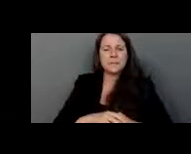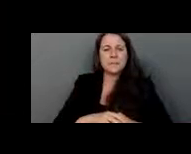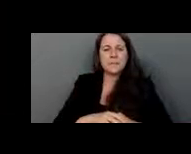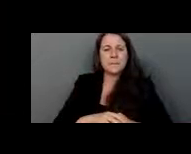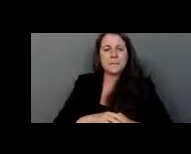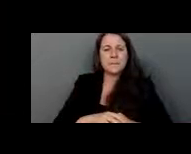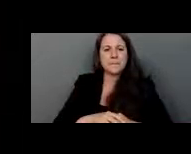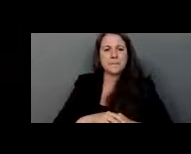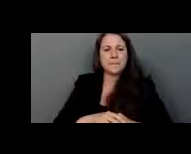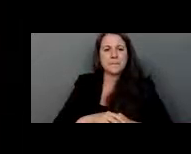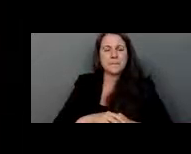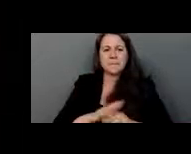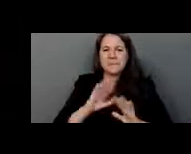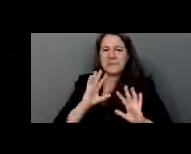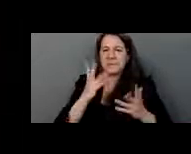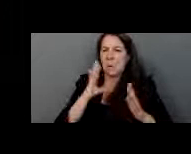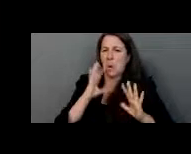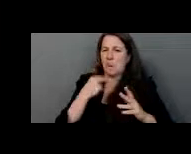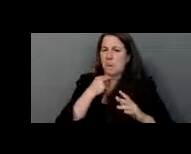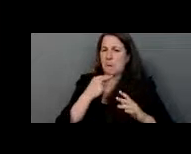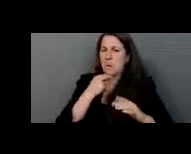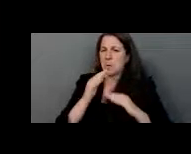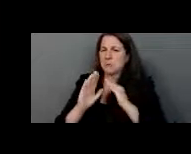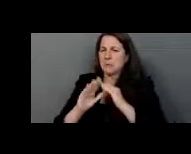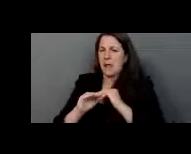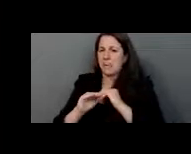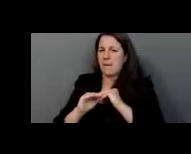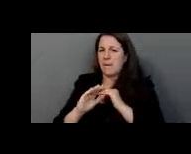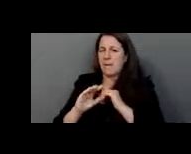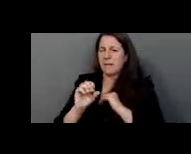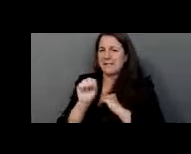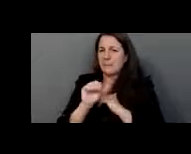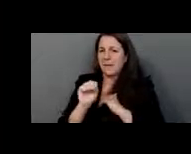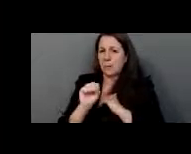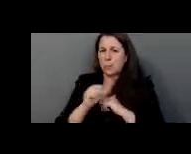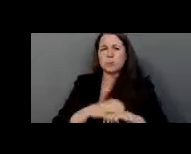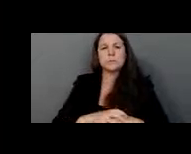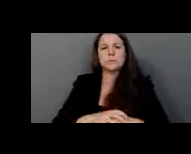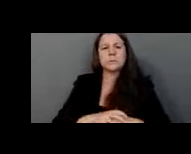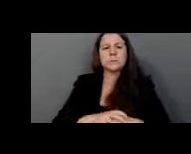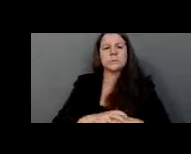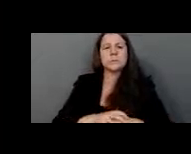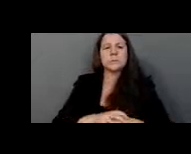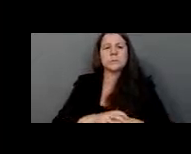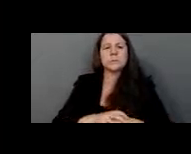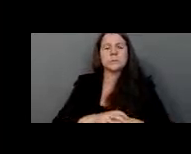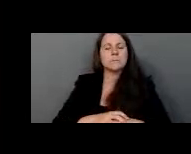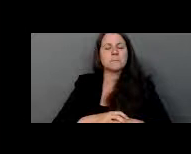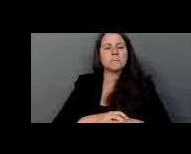Je ne peux pas prononcer, c'est en allemand. Alors, c'est Sibelius. Et donc, il s'agit